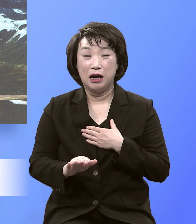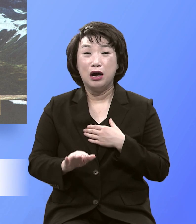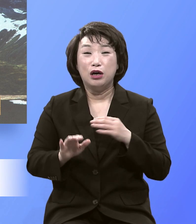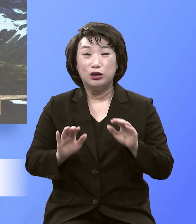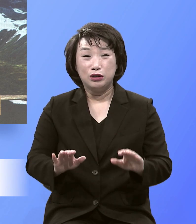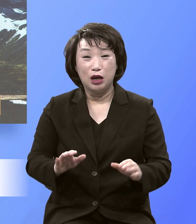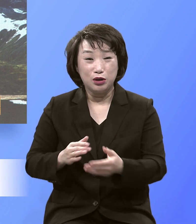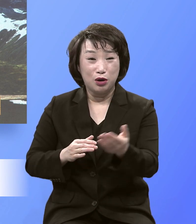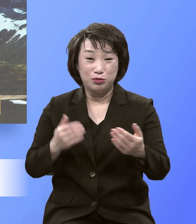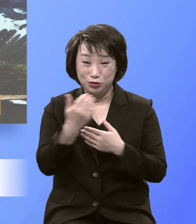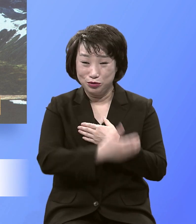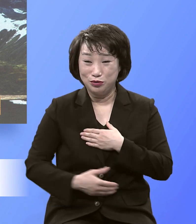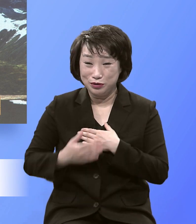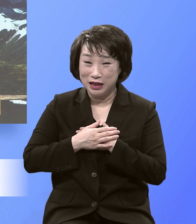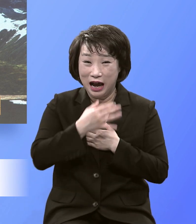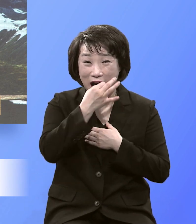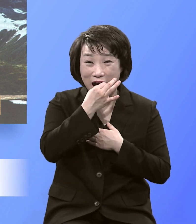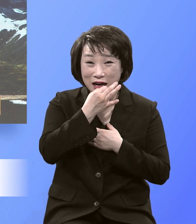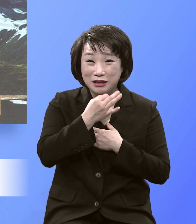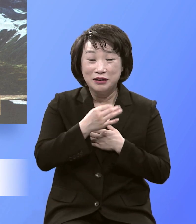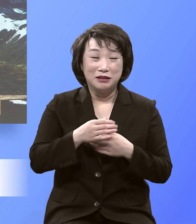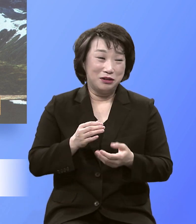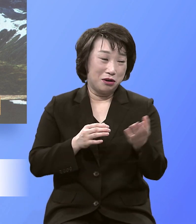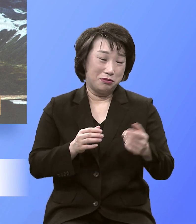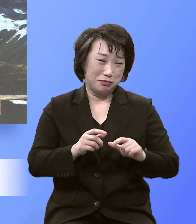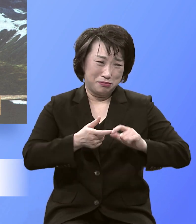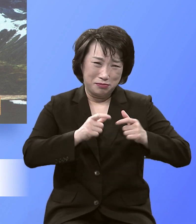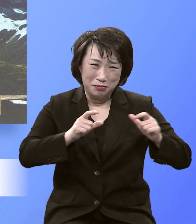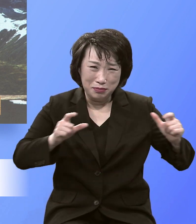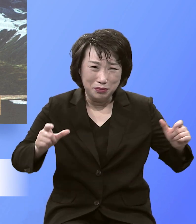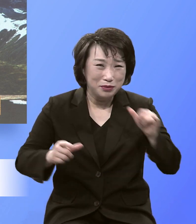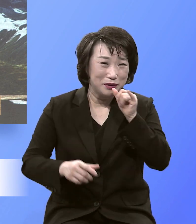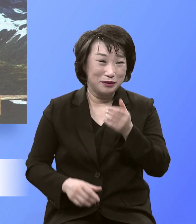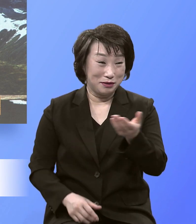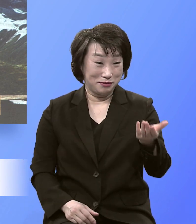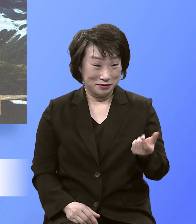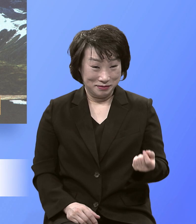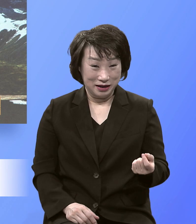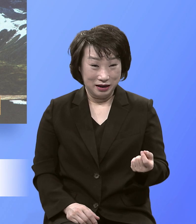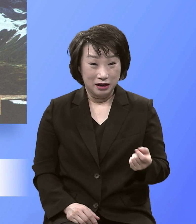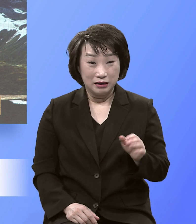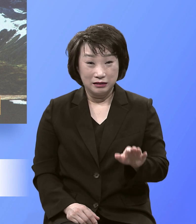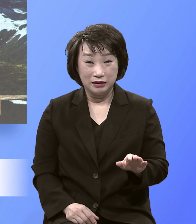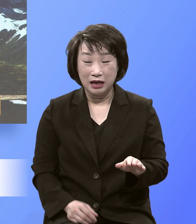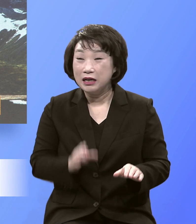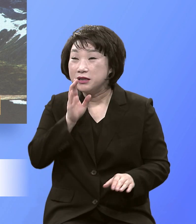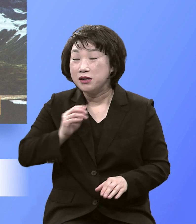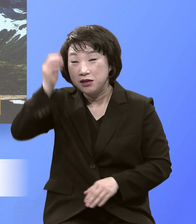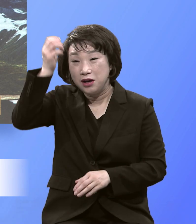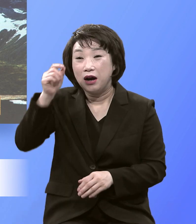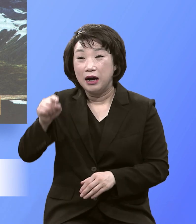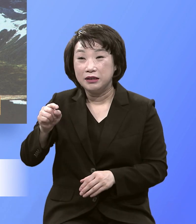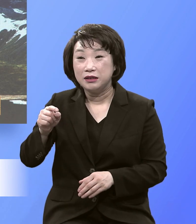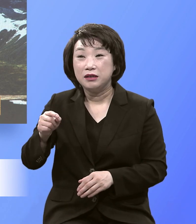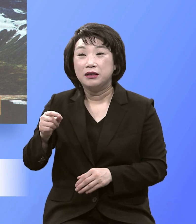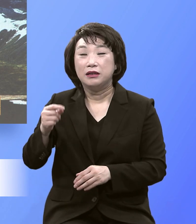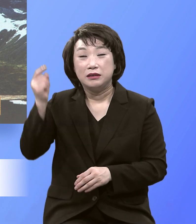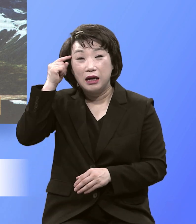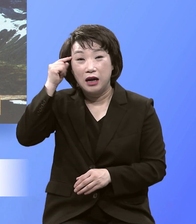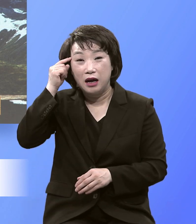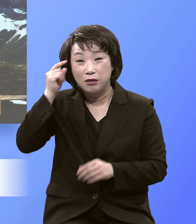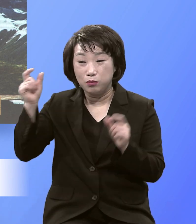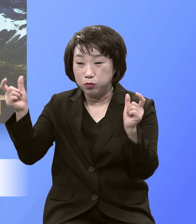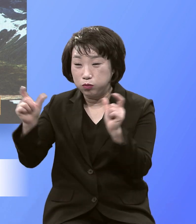그런데 육신의 정욕의 본능은 활활 불타고 넘쳐나도 훌륭한 영적인 본능의